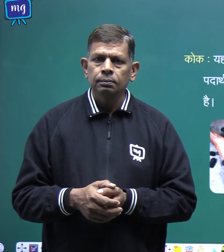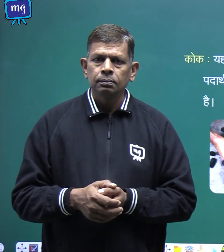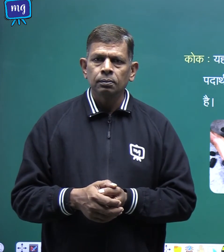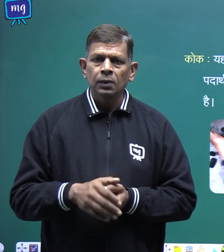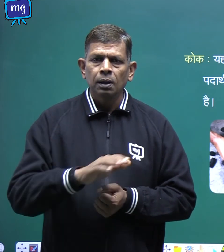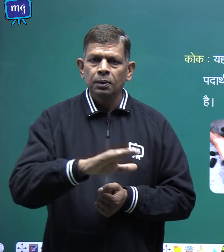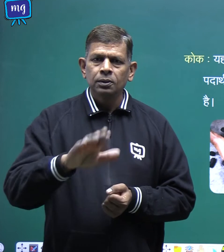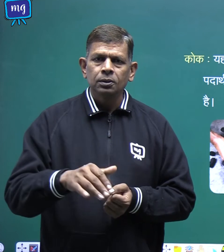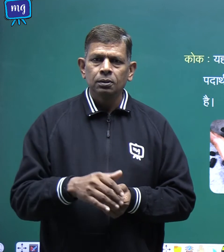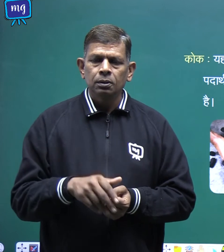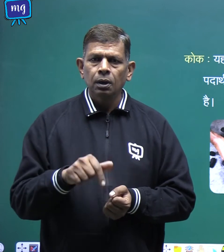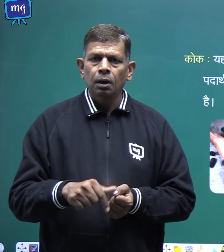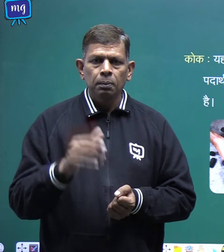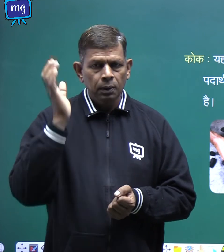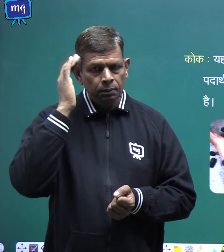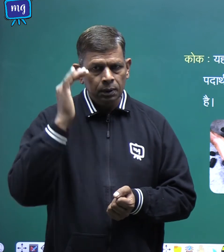बच्चों, अब हम जानेंगे